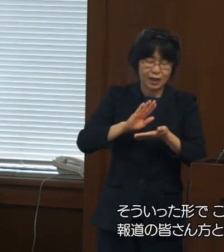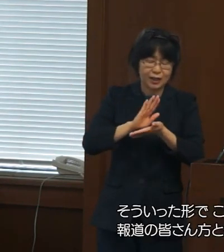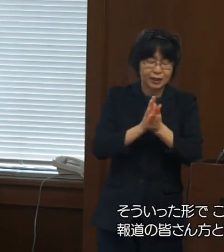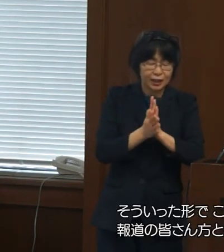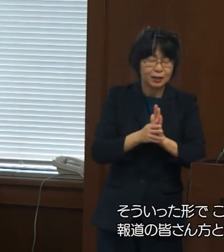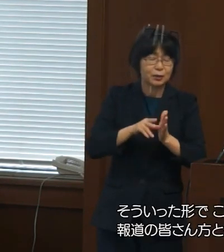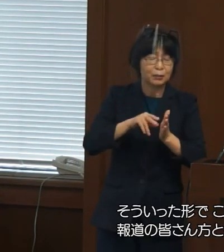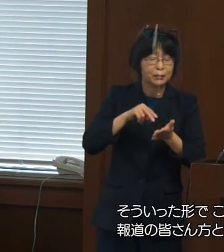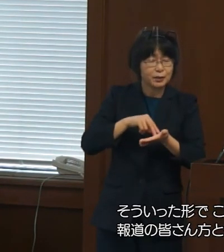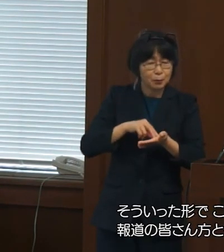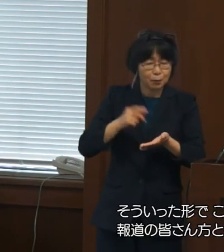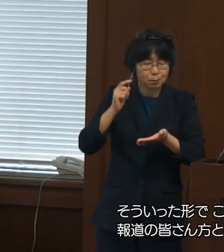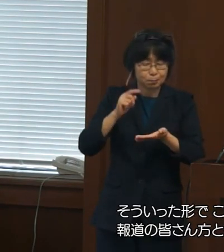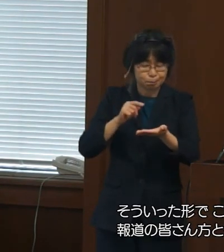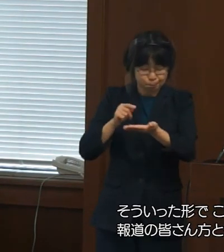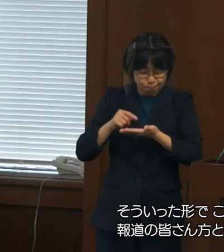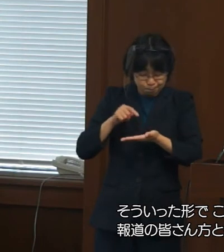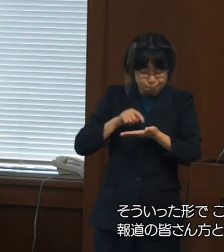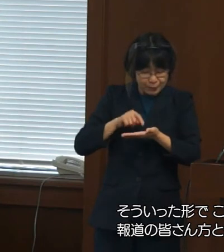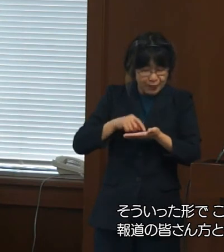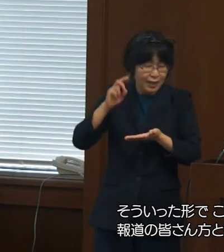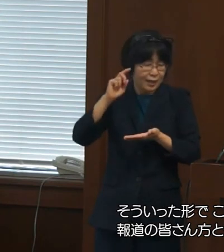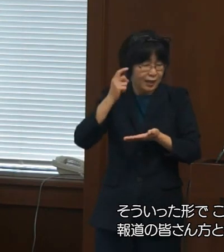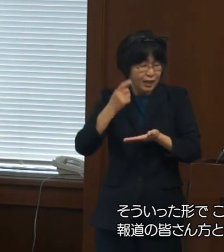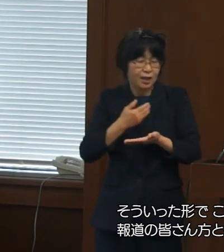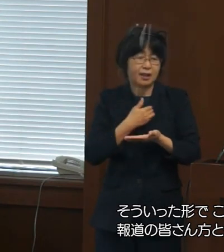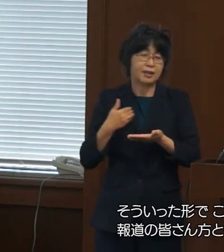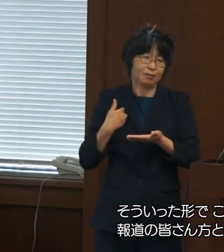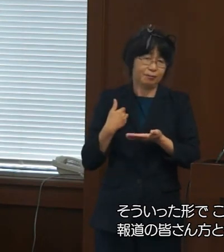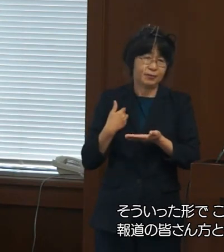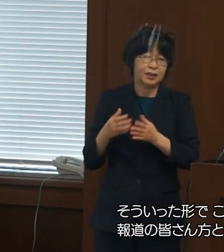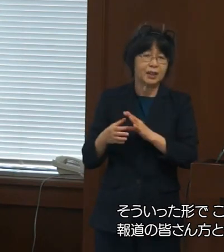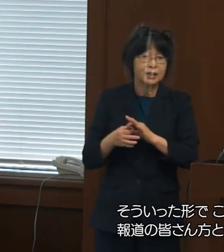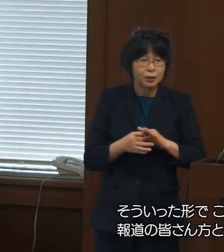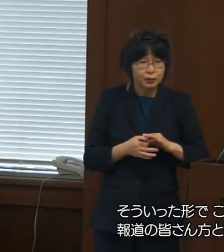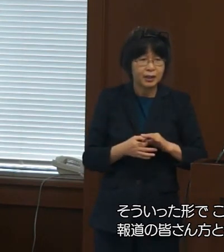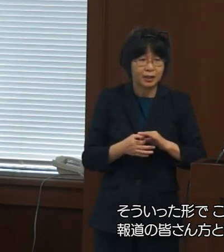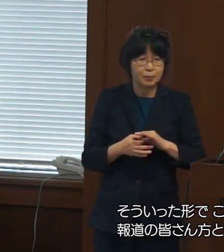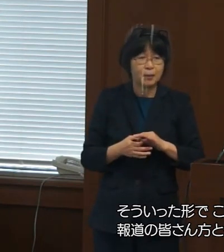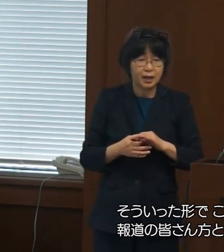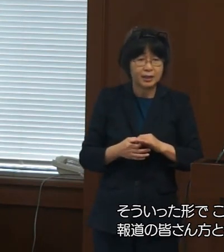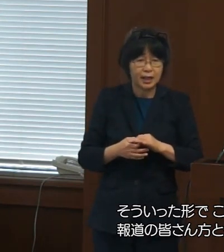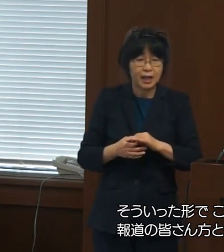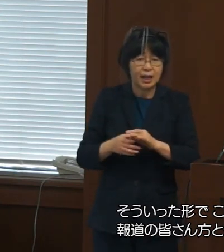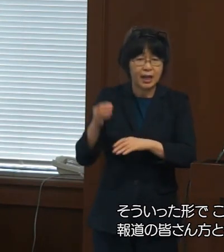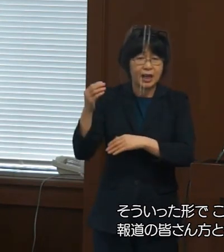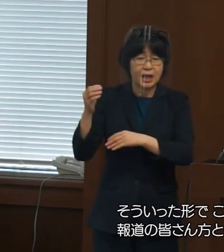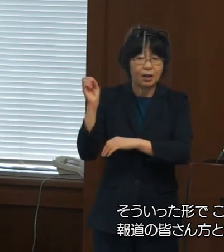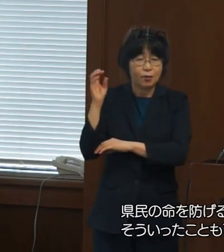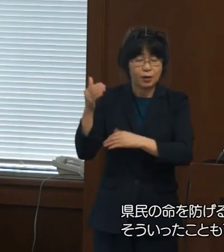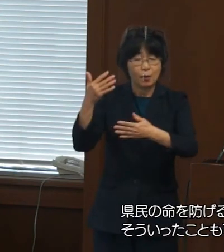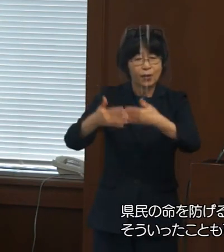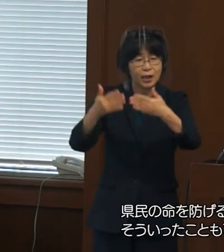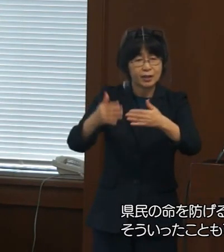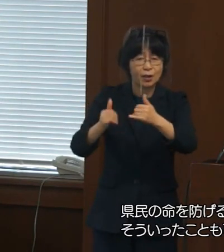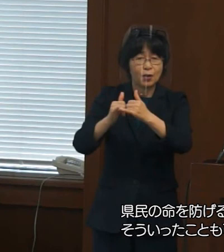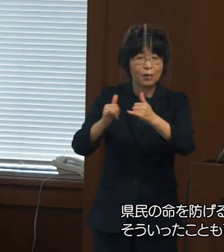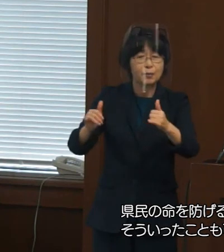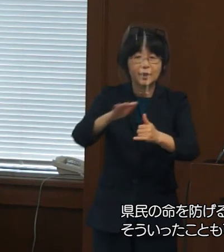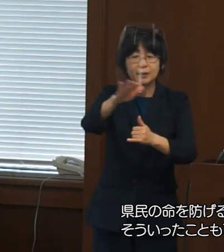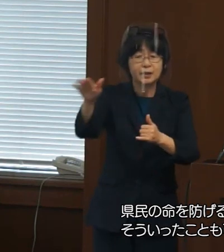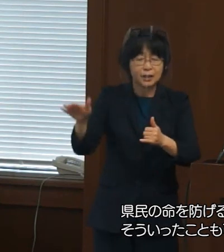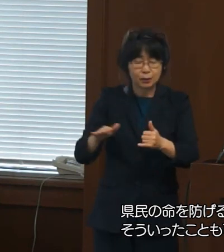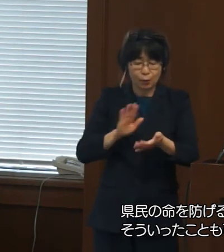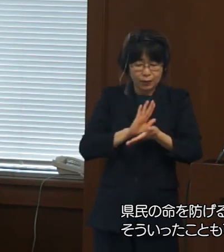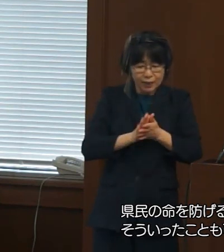形でこれ報道の皆さん方と、行政側との共同作業で県民の命を防げる